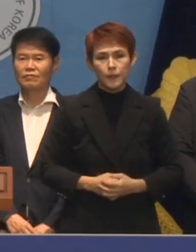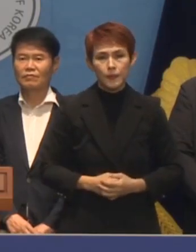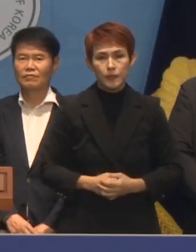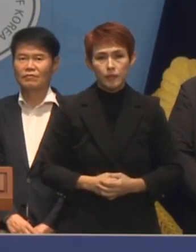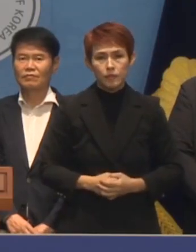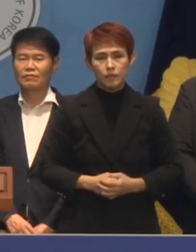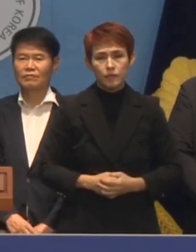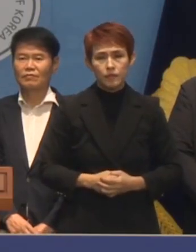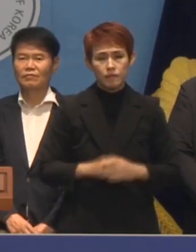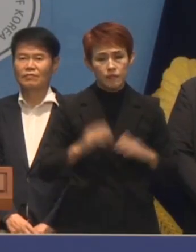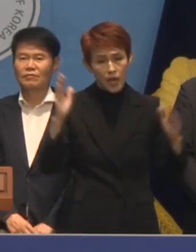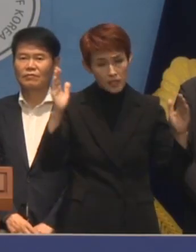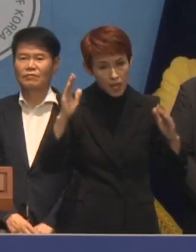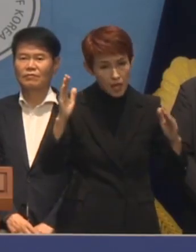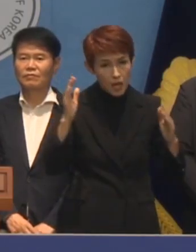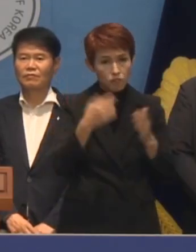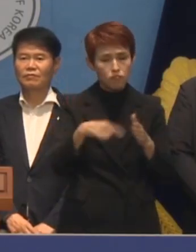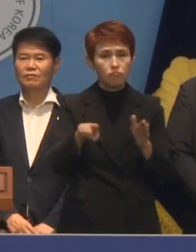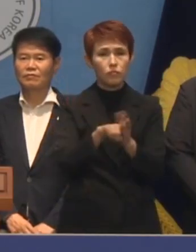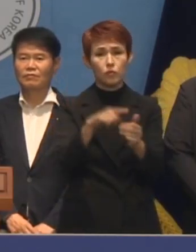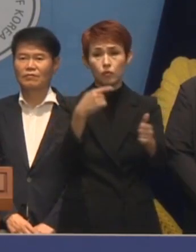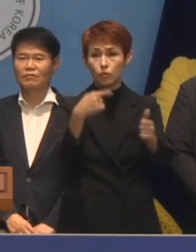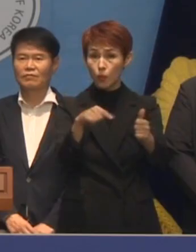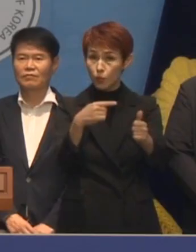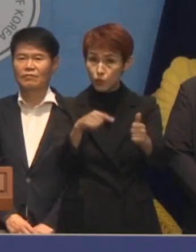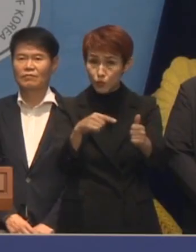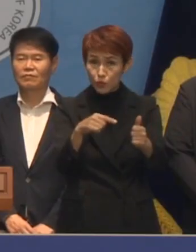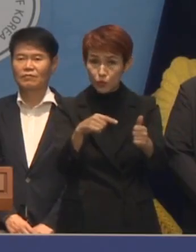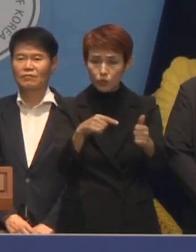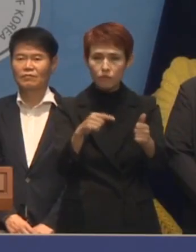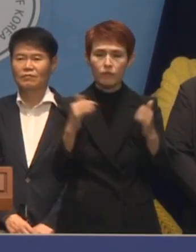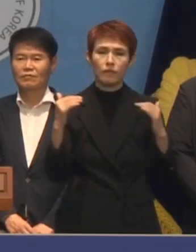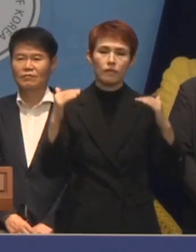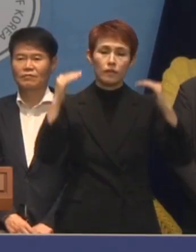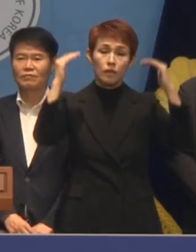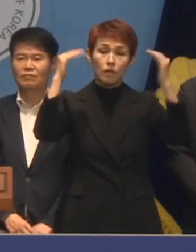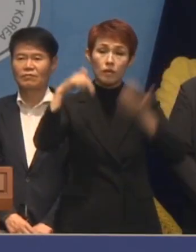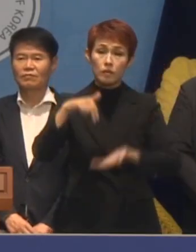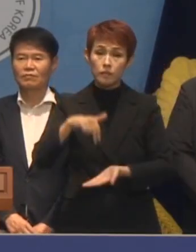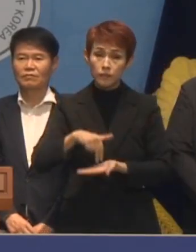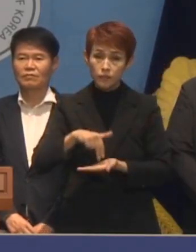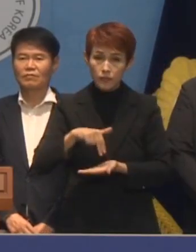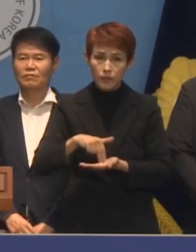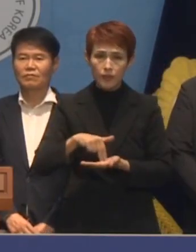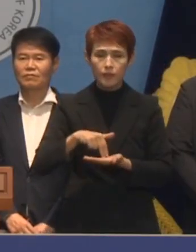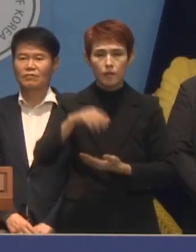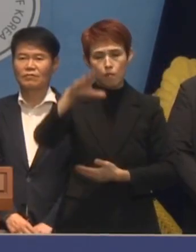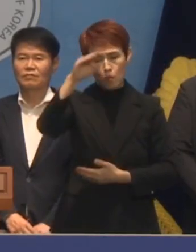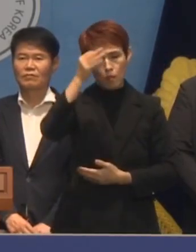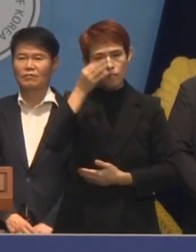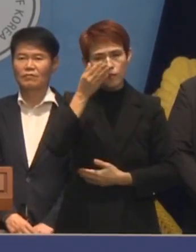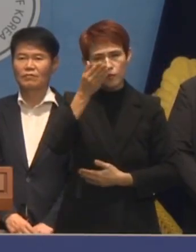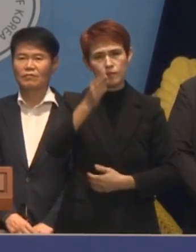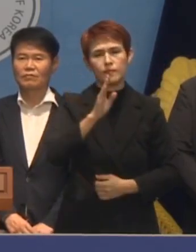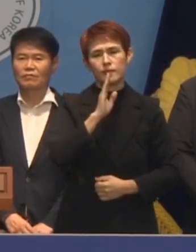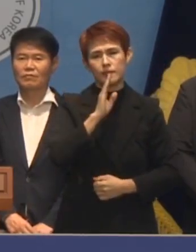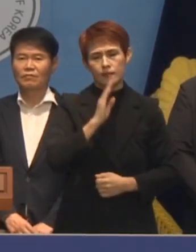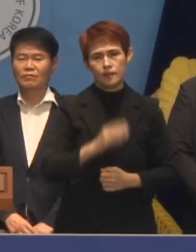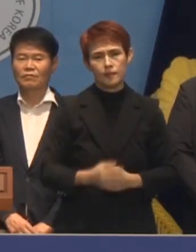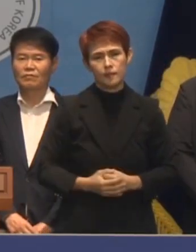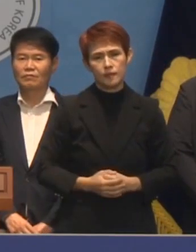우리 아이들의 교육에 대해서만큼은 이제 우리 어른들이 모범이 되어야 된다라고 생각을